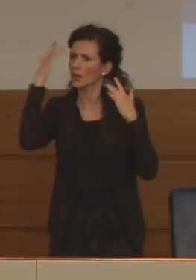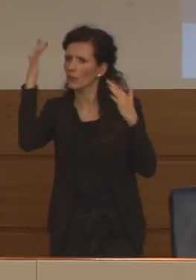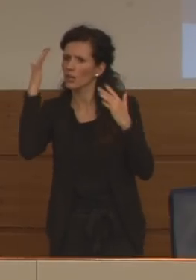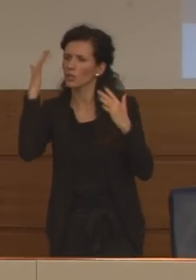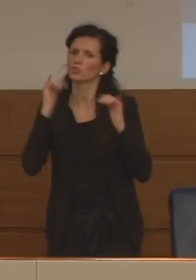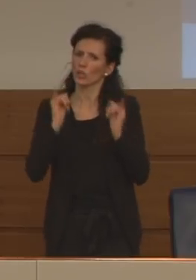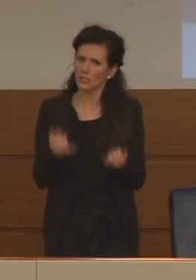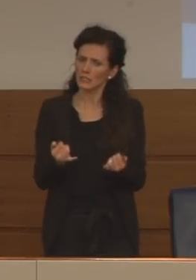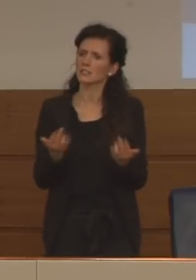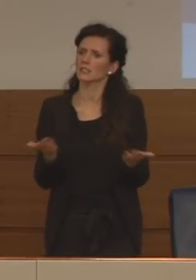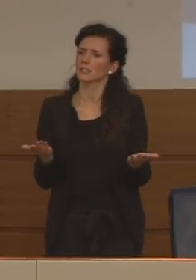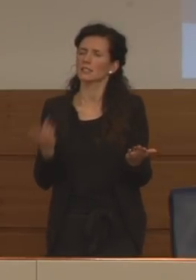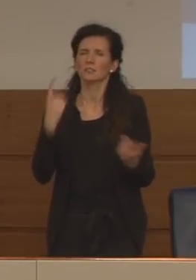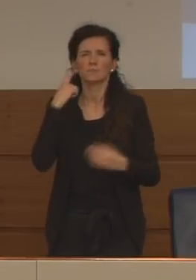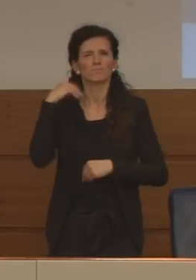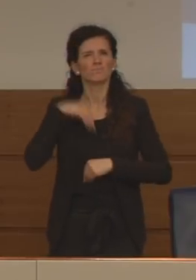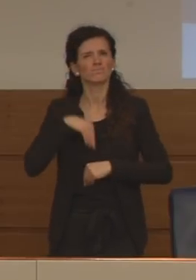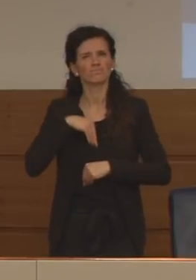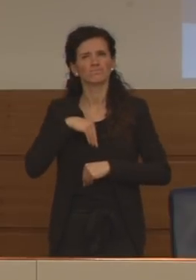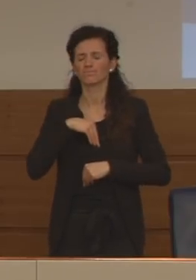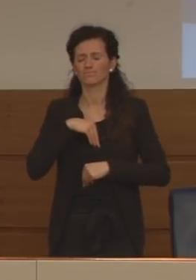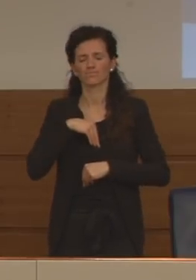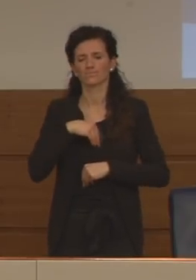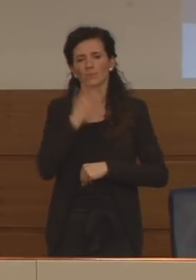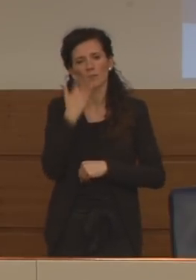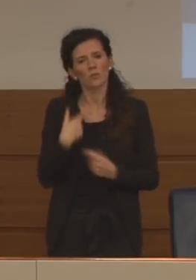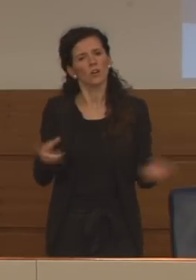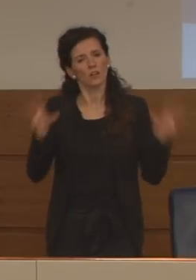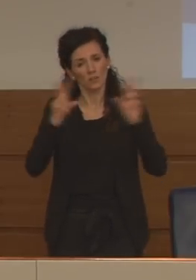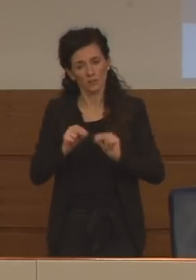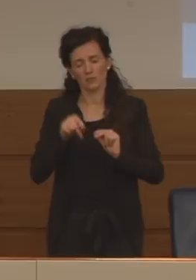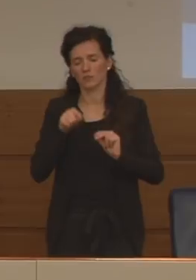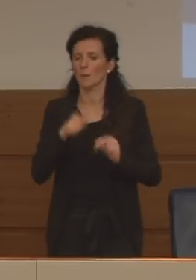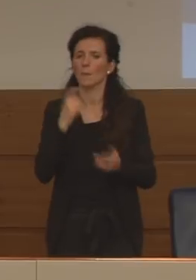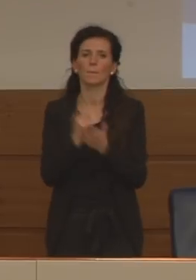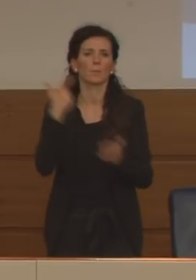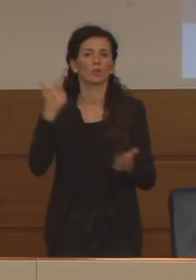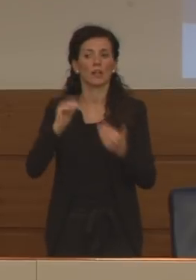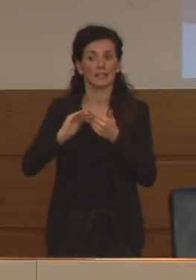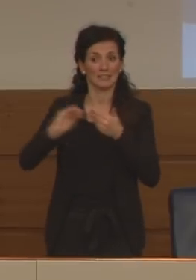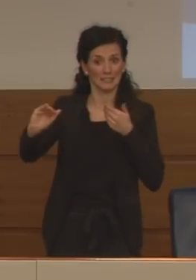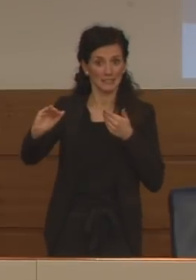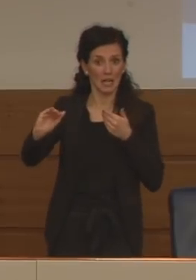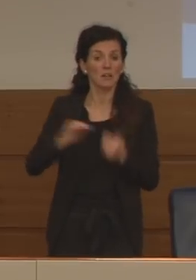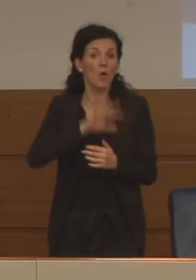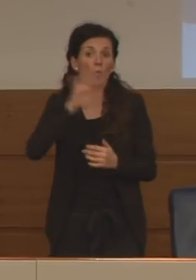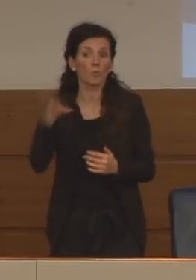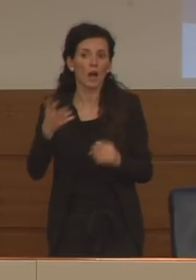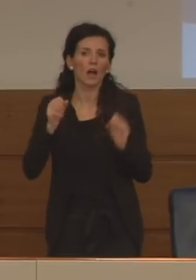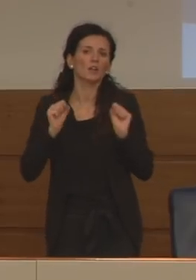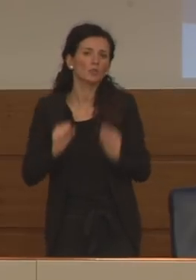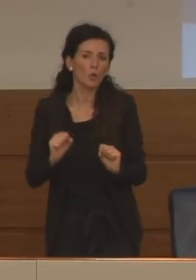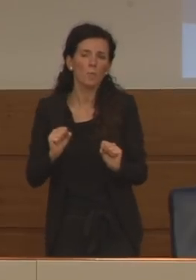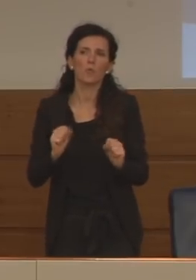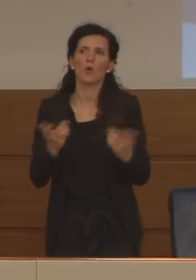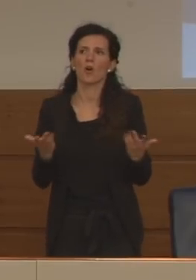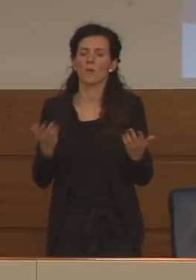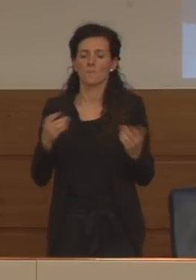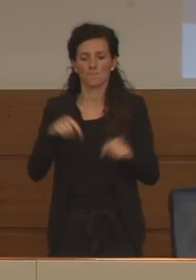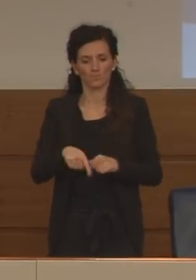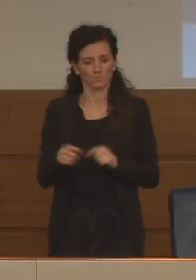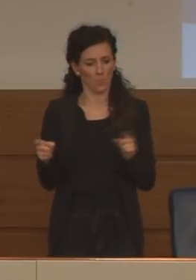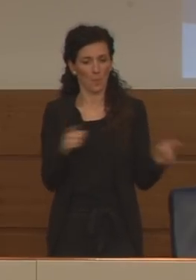mi sento di ribadire questo elemento l'altro forse elemento che possiamo aggiungere è che siamo in una